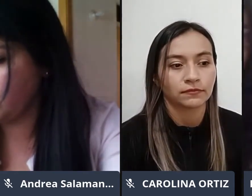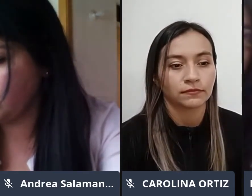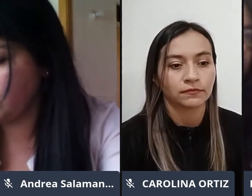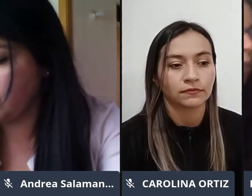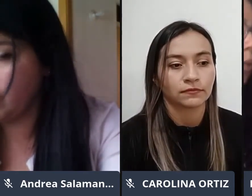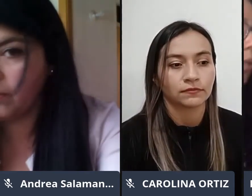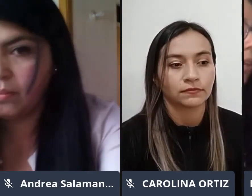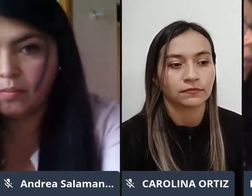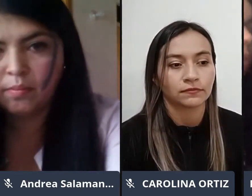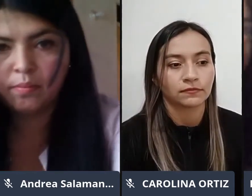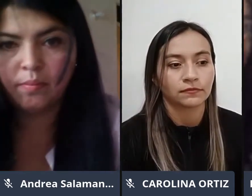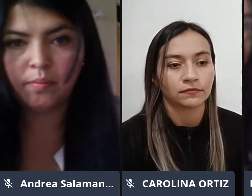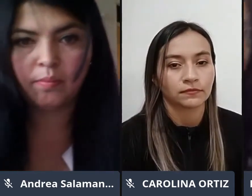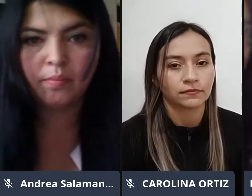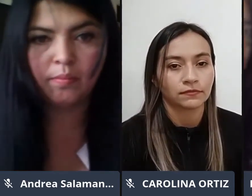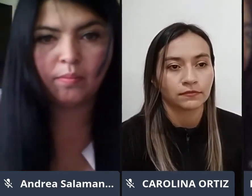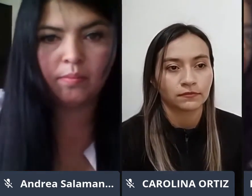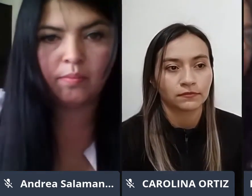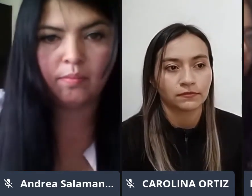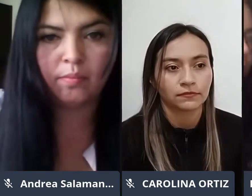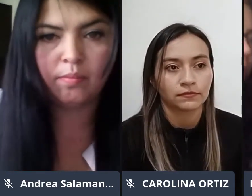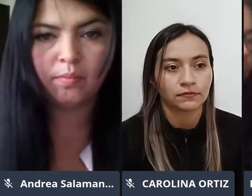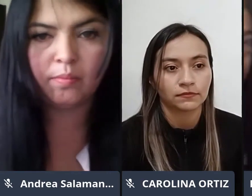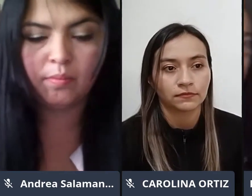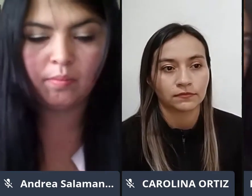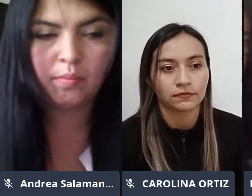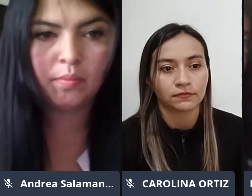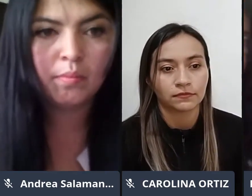¿y dónde está el YouTube que tú te estabas viendo? No, que okay, Cristian.